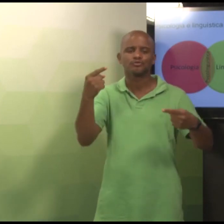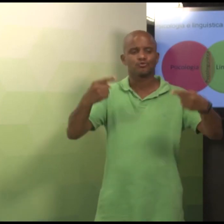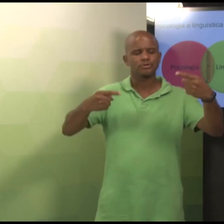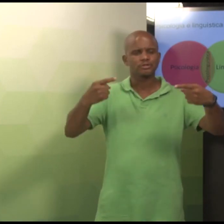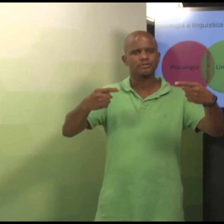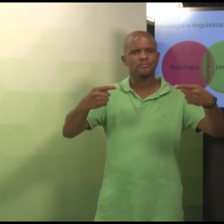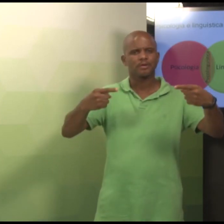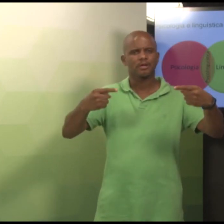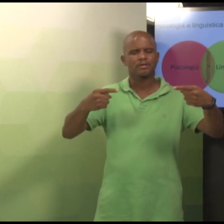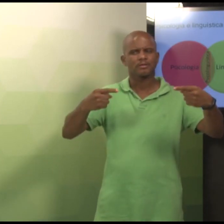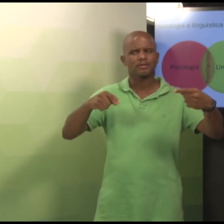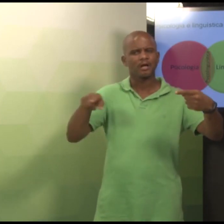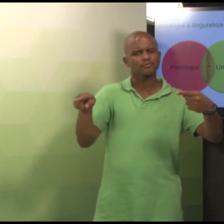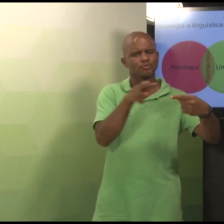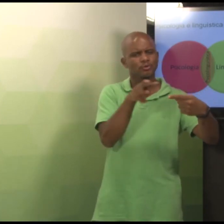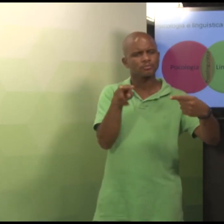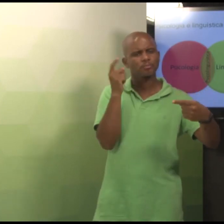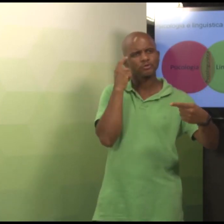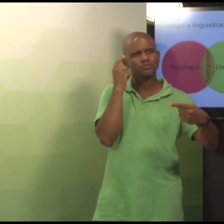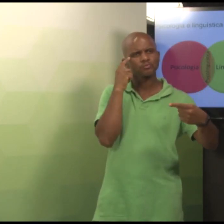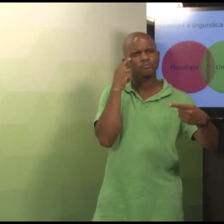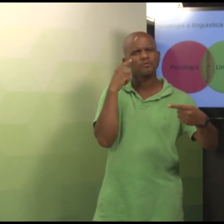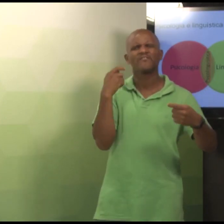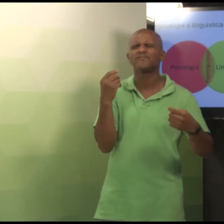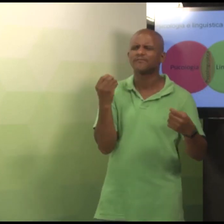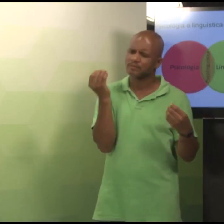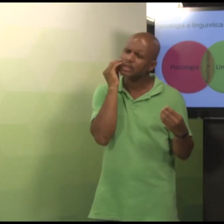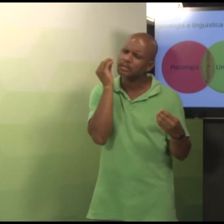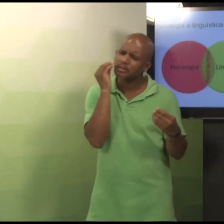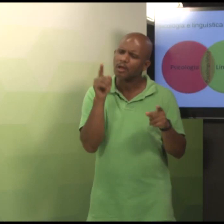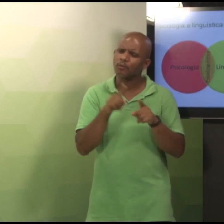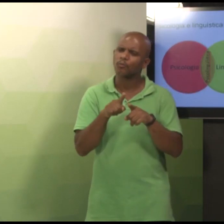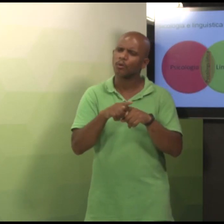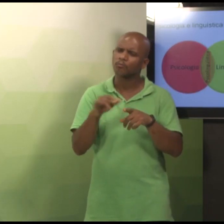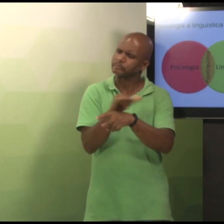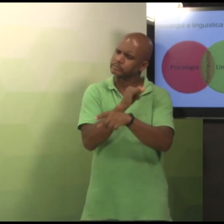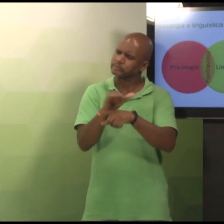Contudo, ambas as áreas discutiam